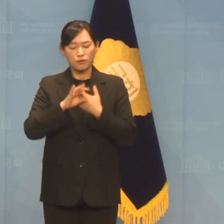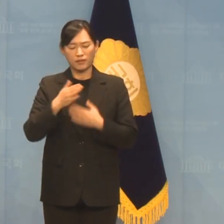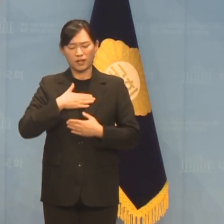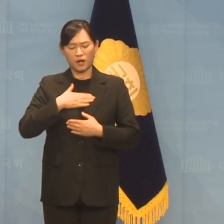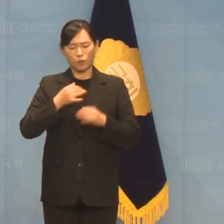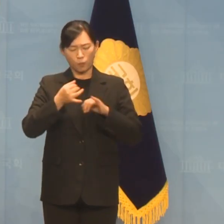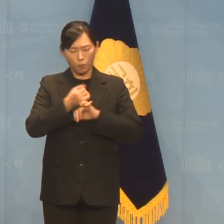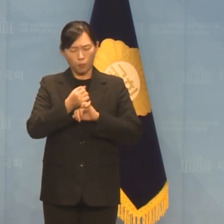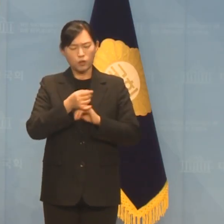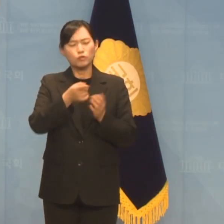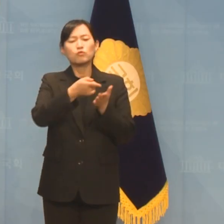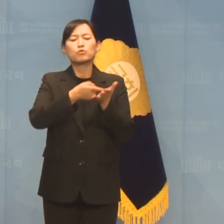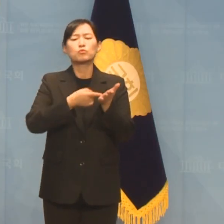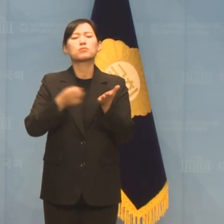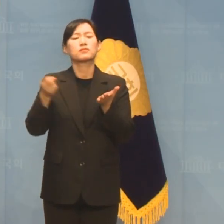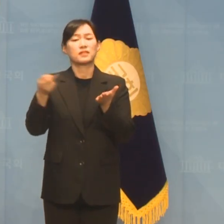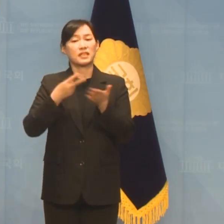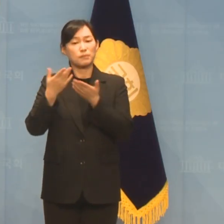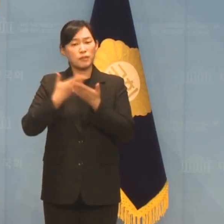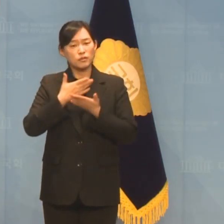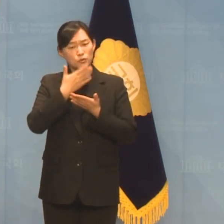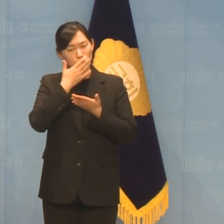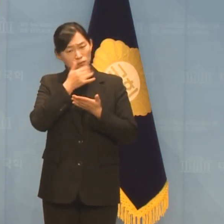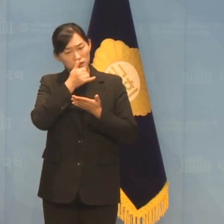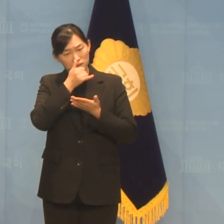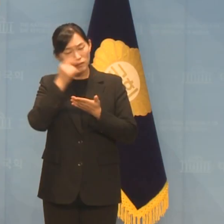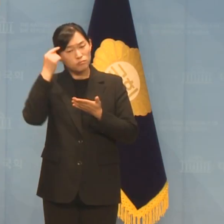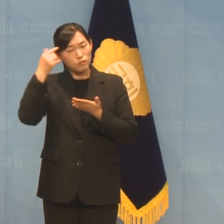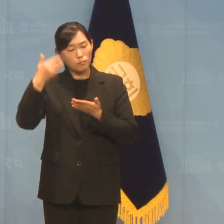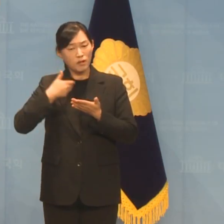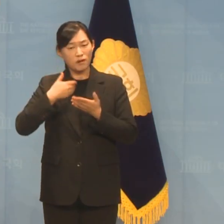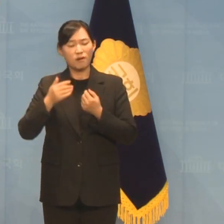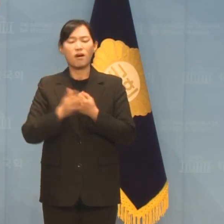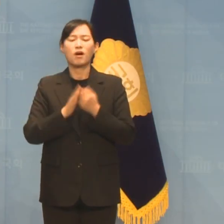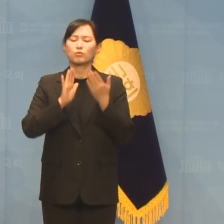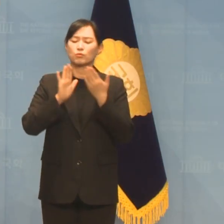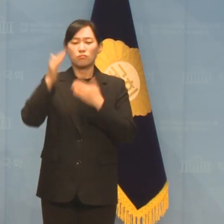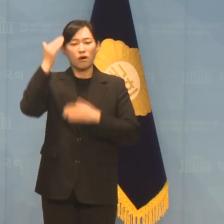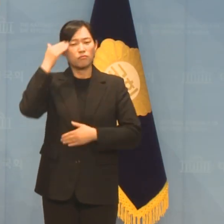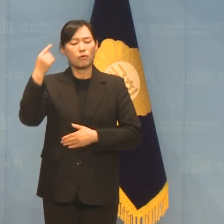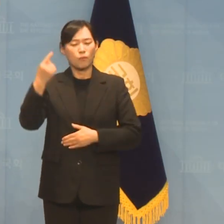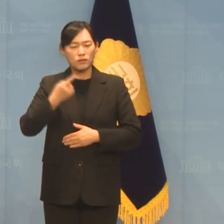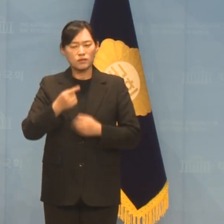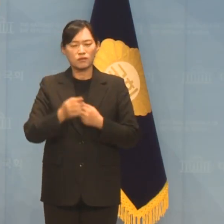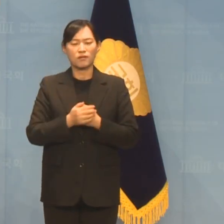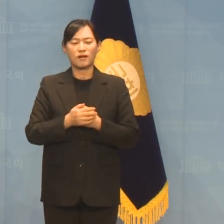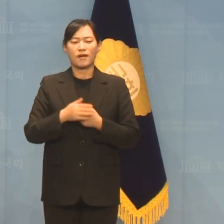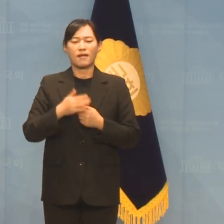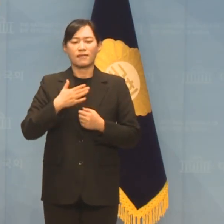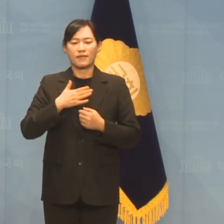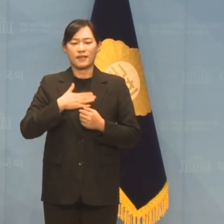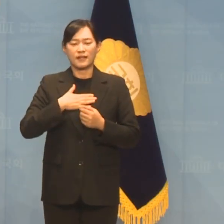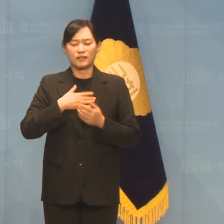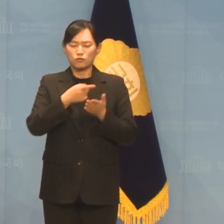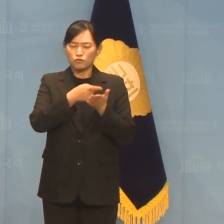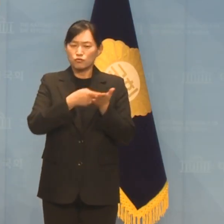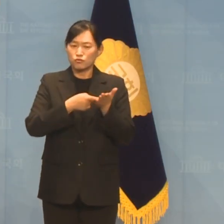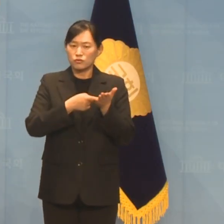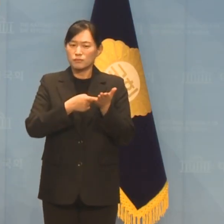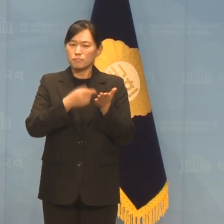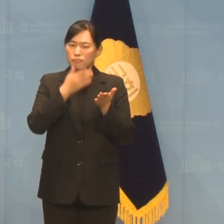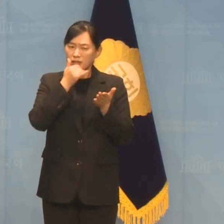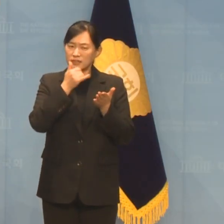내가 수술을 다시 받을 수 있을까요? 라며 추후 한국에서 본인이 부상치료가 가능한지